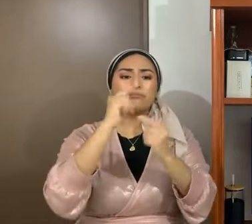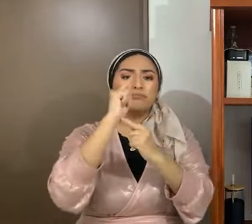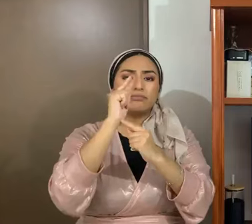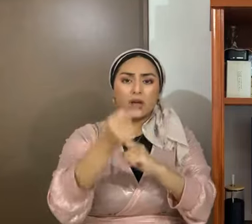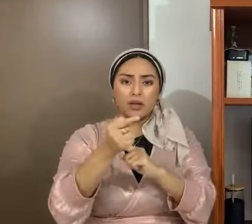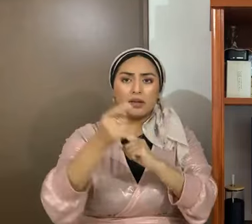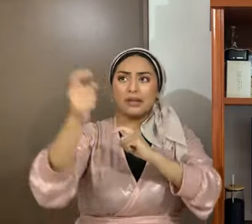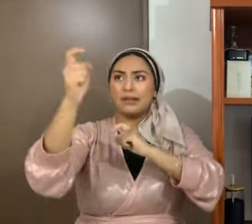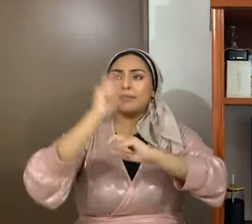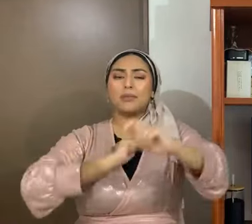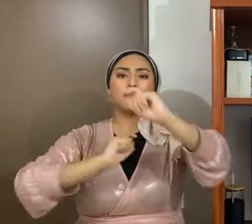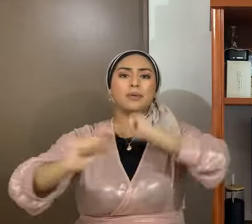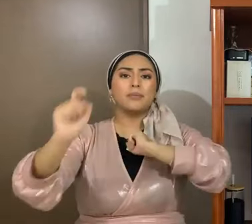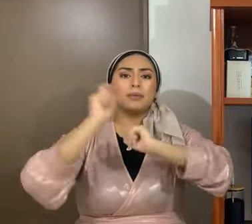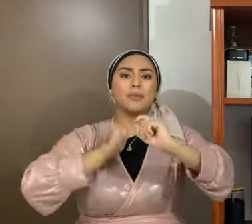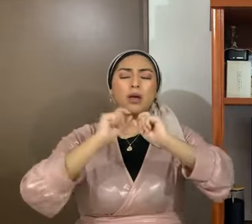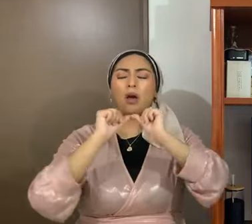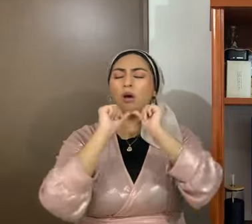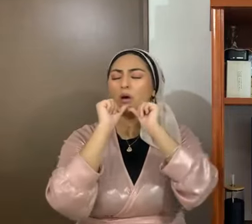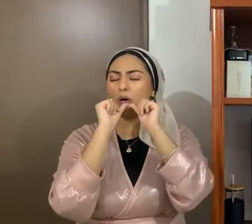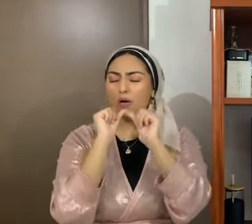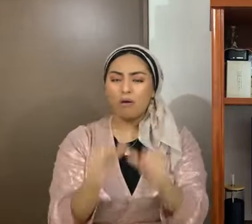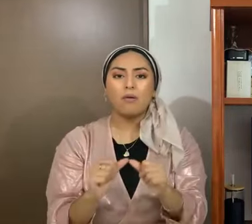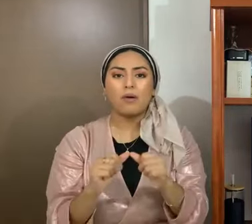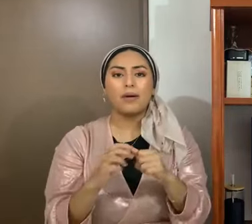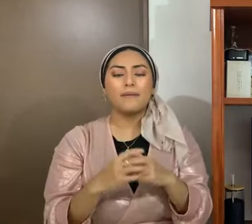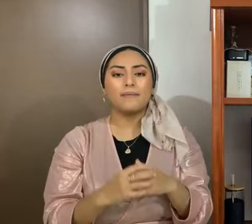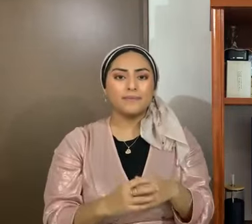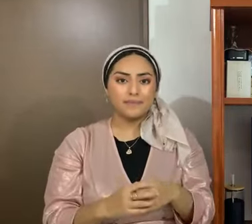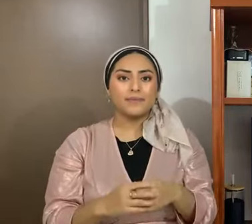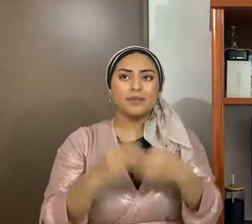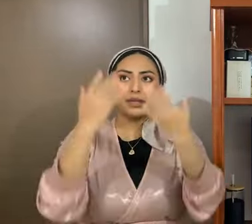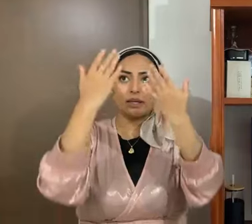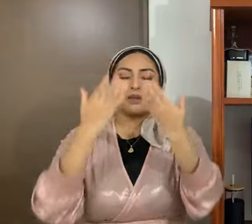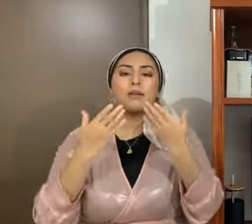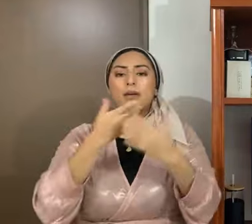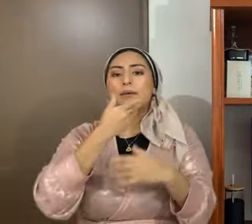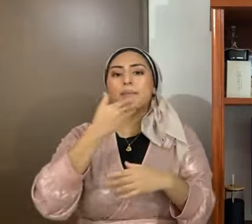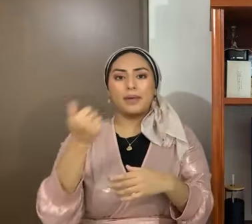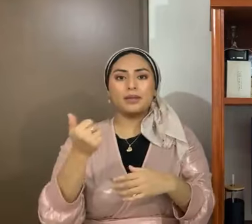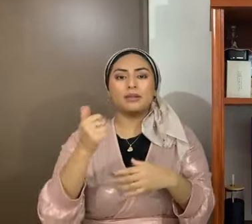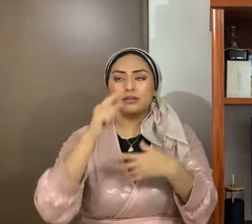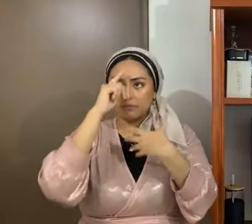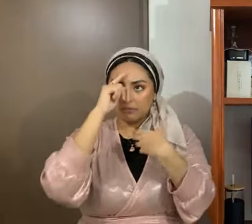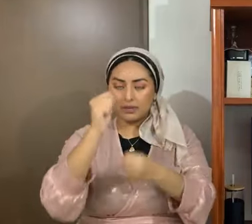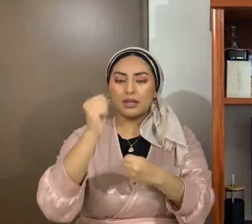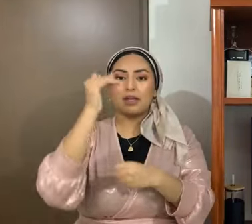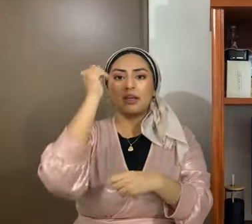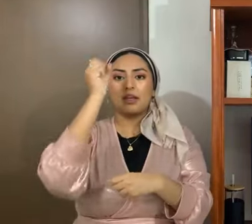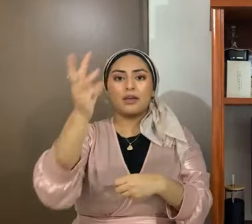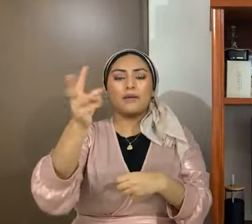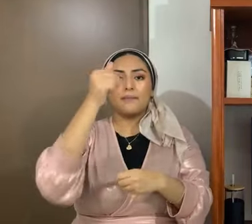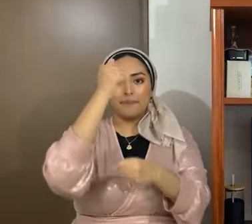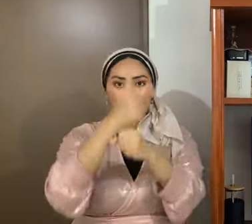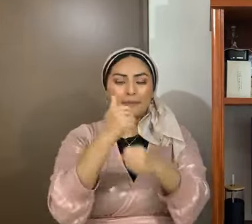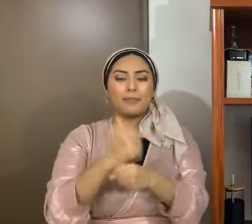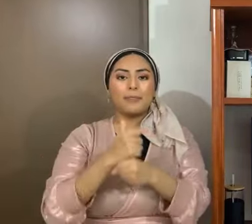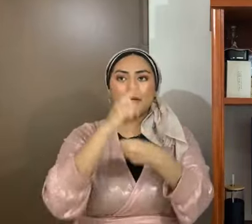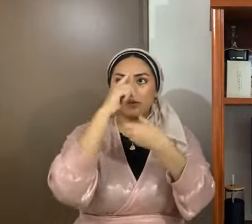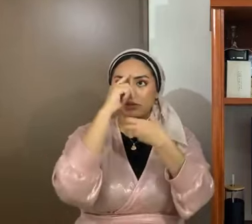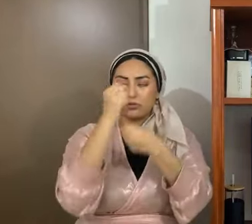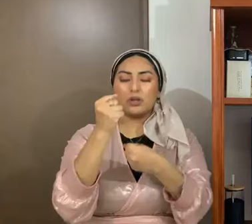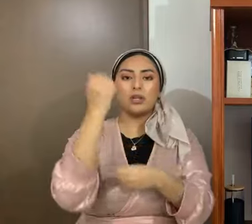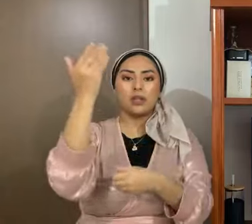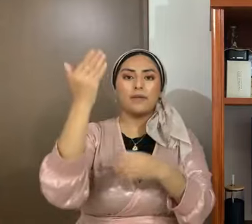da cosas de segundo plato, de segunda mano, no. Él nos da lo mejor. Confiemos en Yahshua, amados Sahim, confiemos en